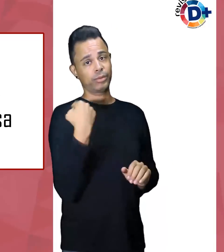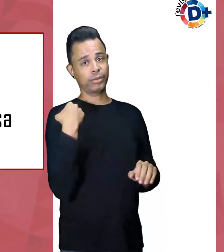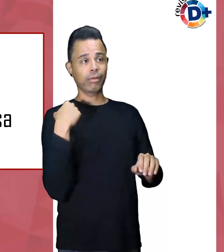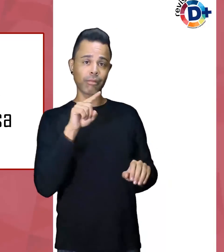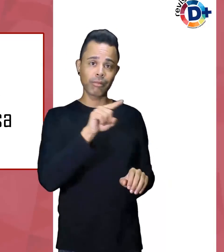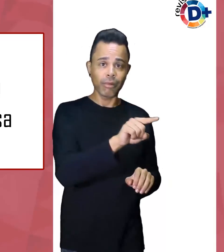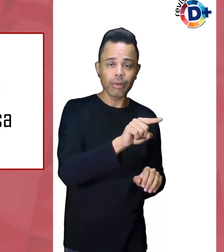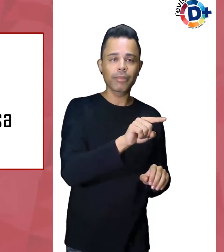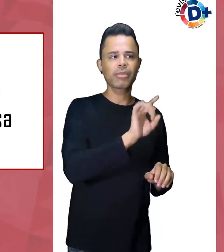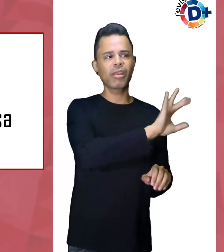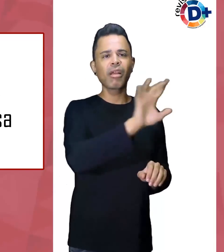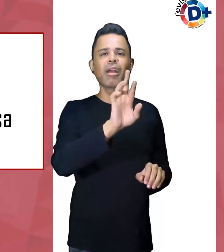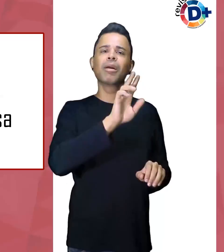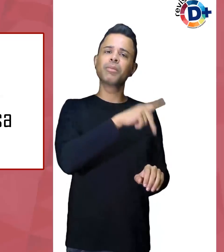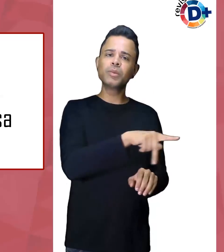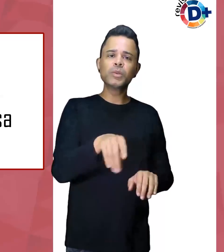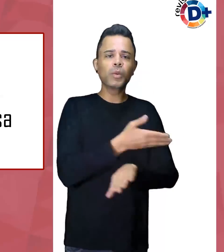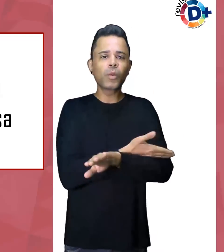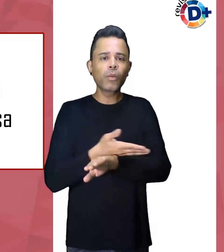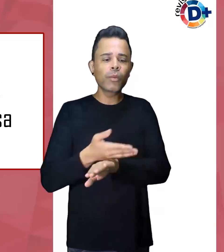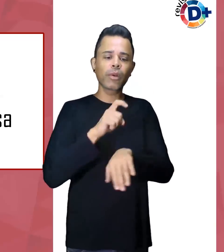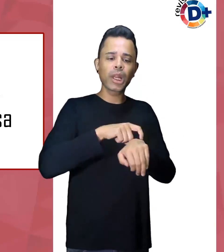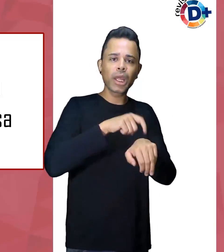professor pode ter uma forma diferente de organizar o tempo.